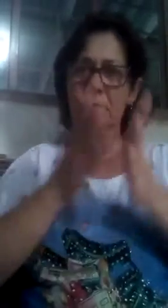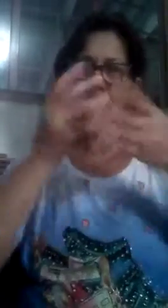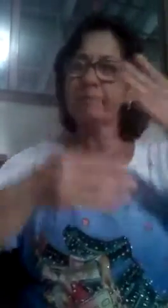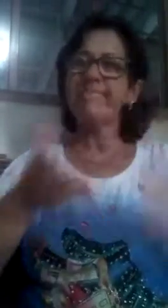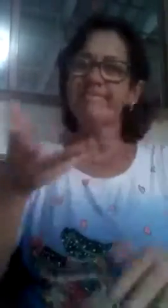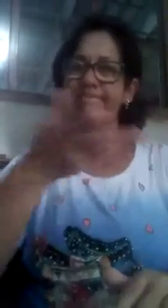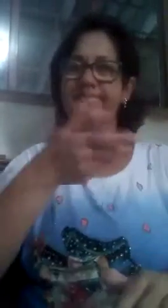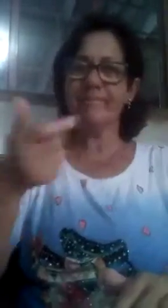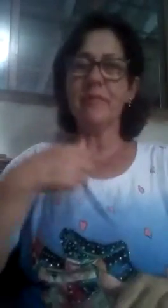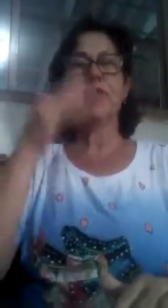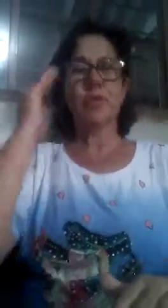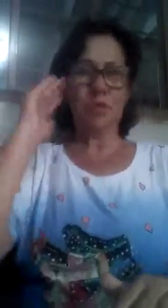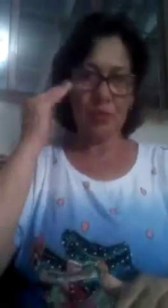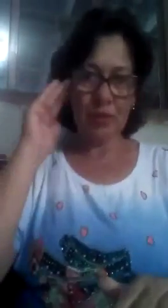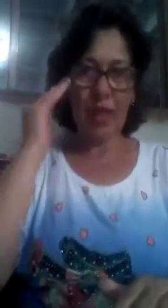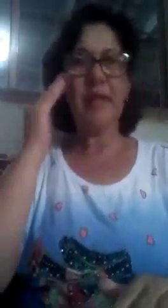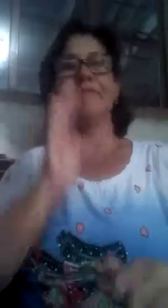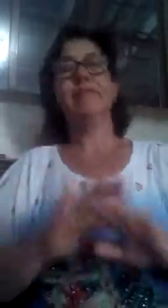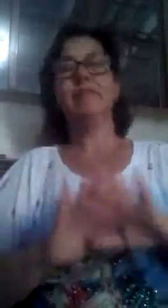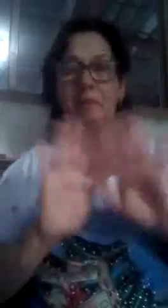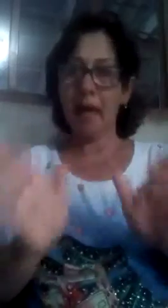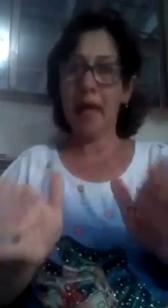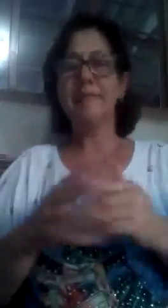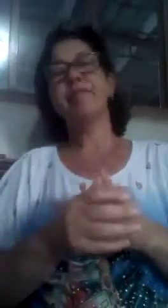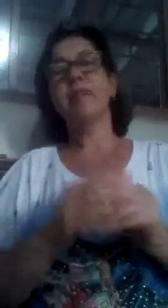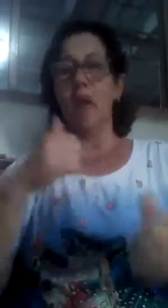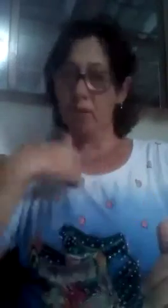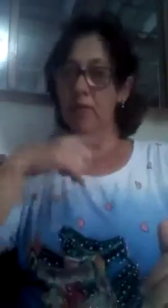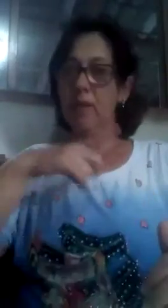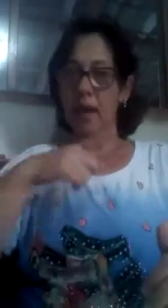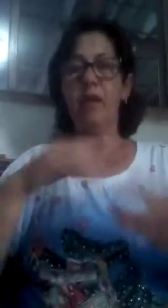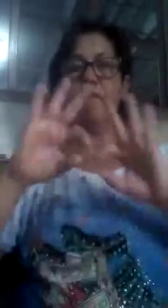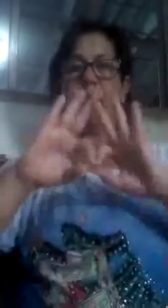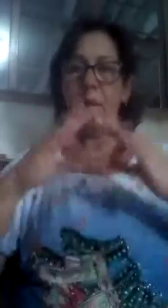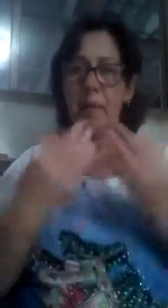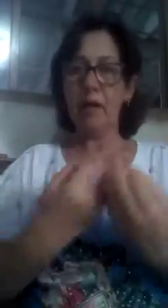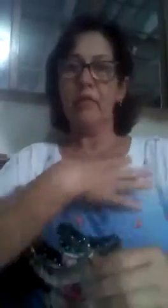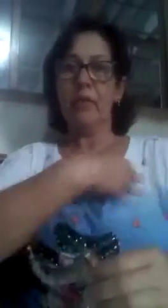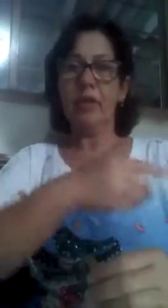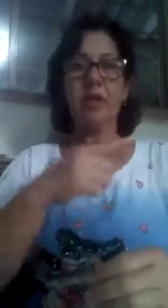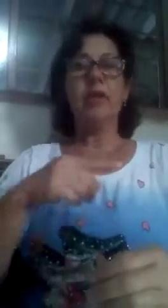Felizmente a gente não achou nada que deu no seu perfil, quando a gente achar a gente liga.